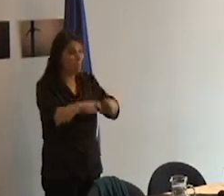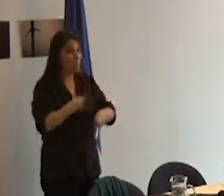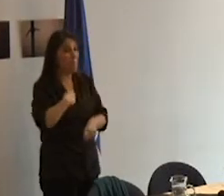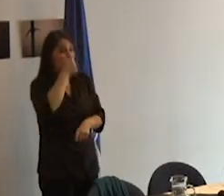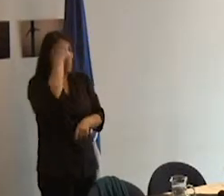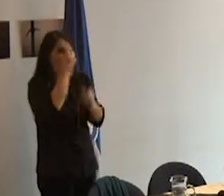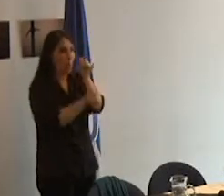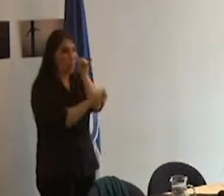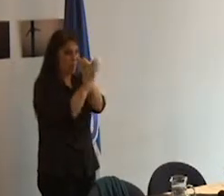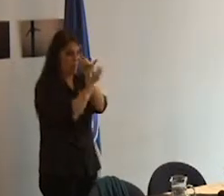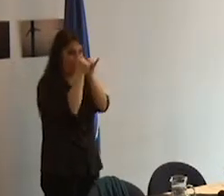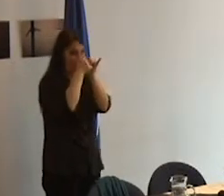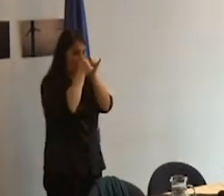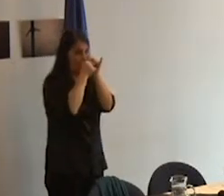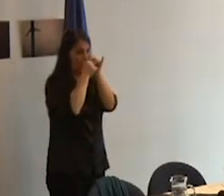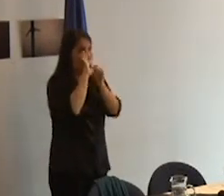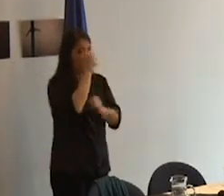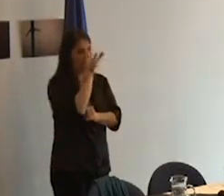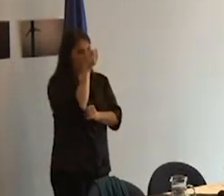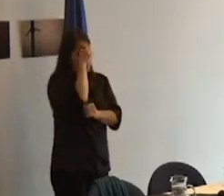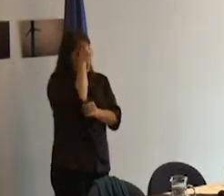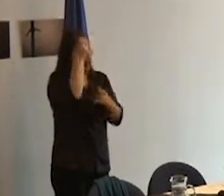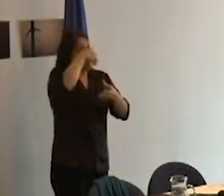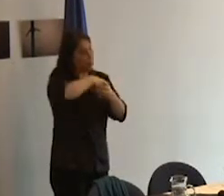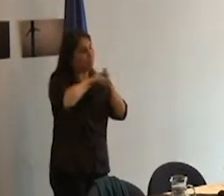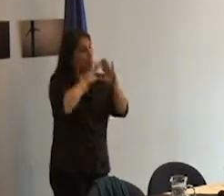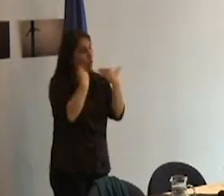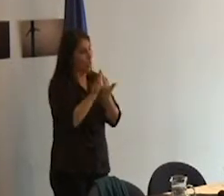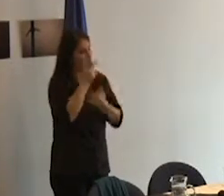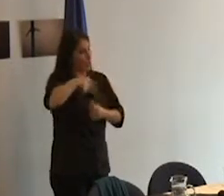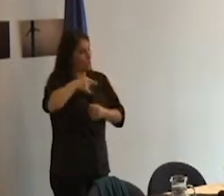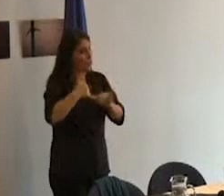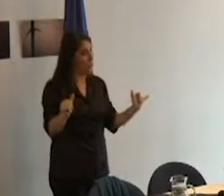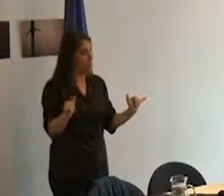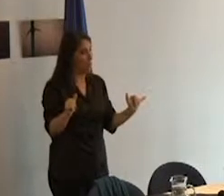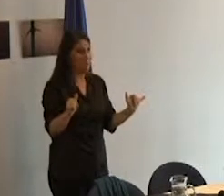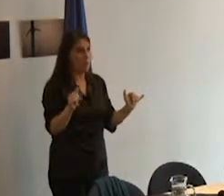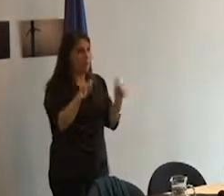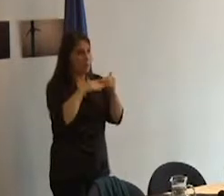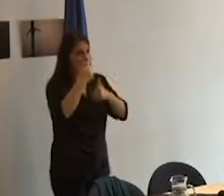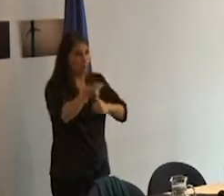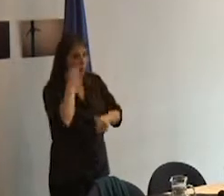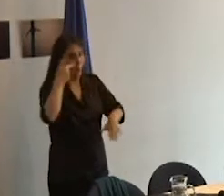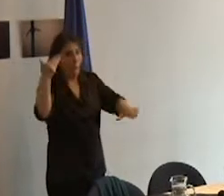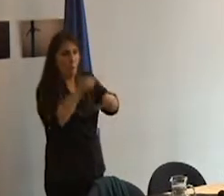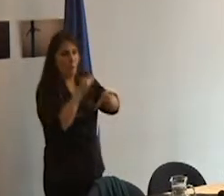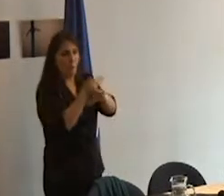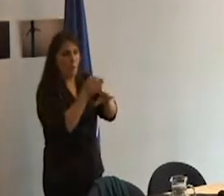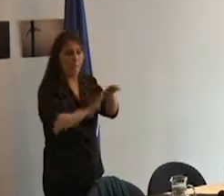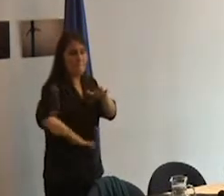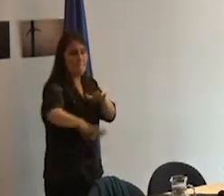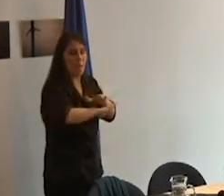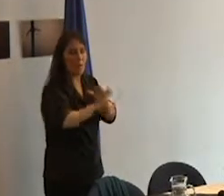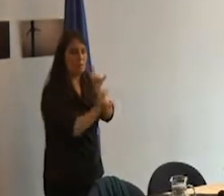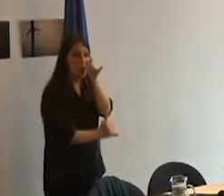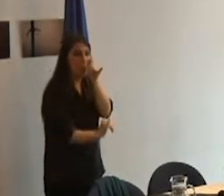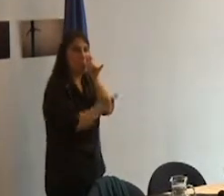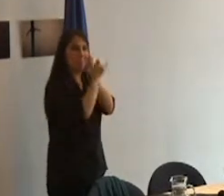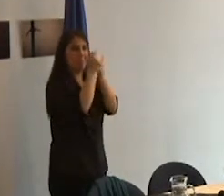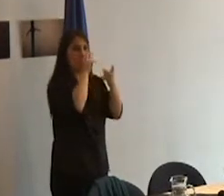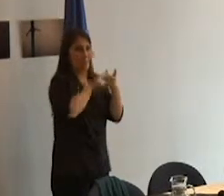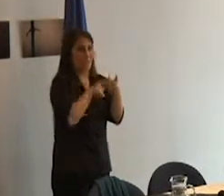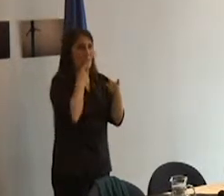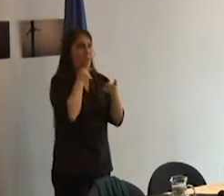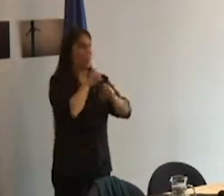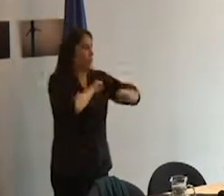que más allá de lo disciplinar en el escenario de la escuela, se indague y proponga bases epistémicas,